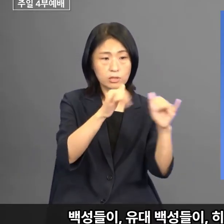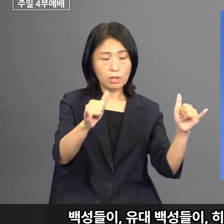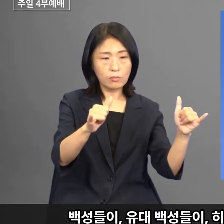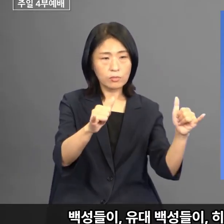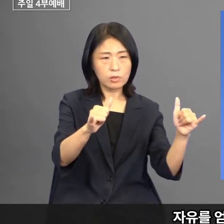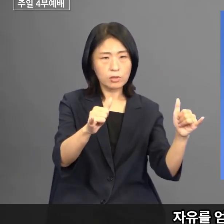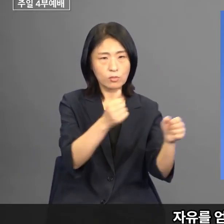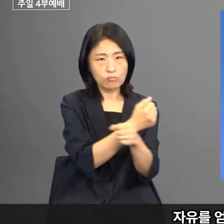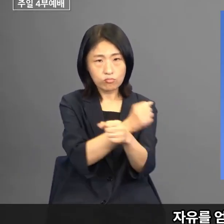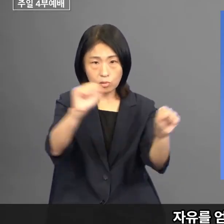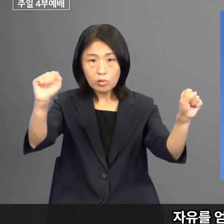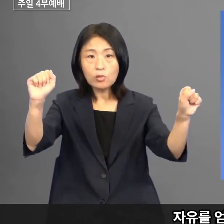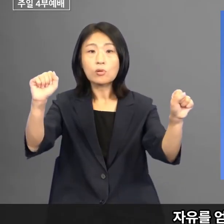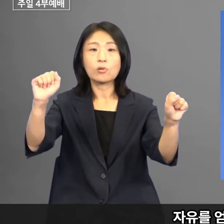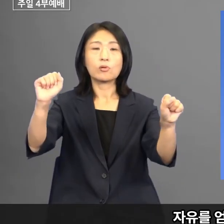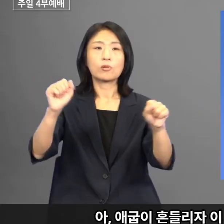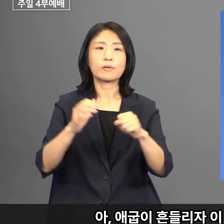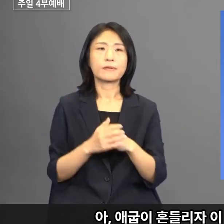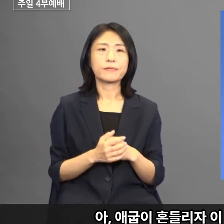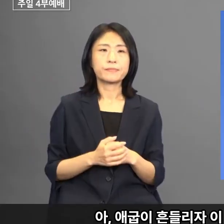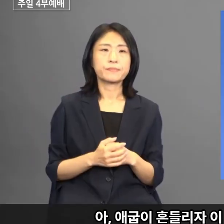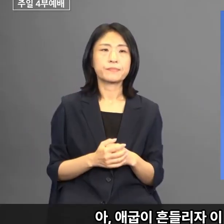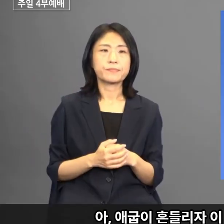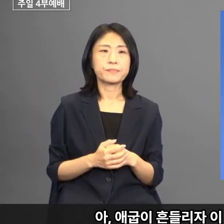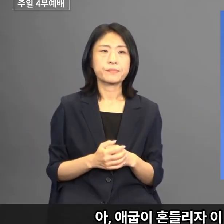됐어요. 자유를 얻게 됐습니다.